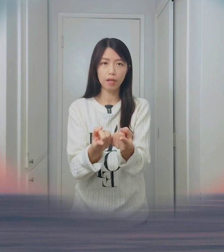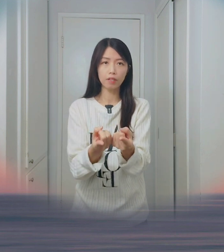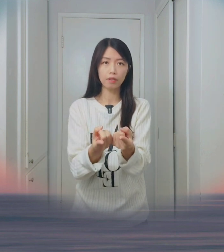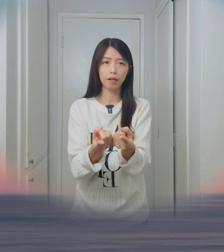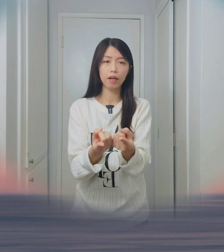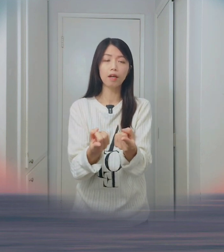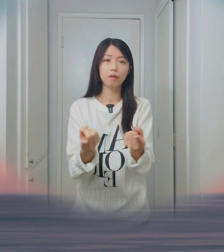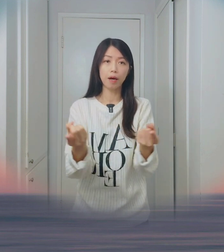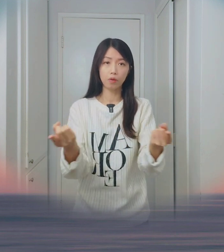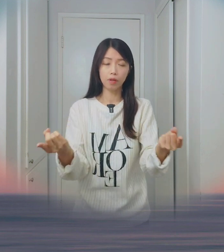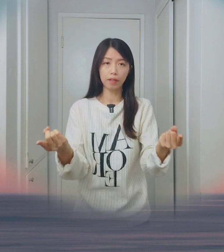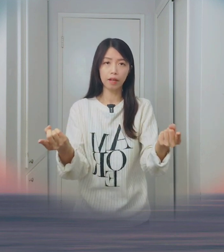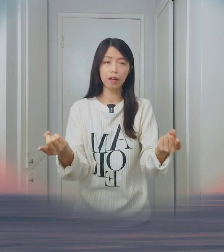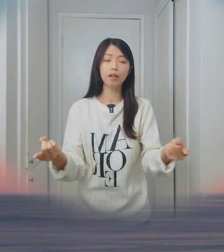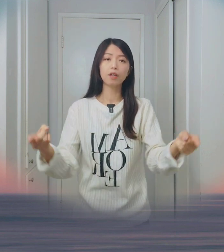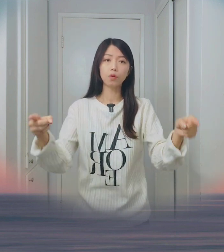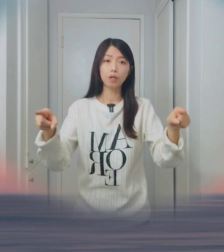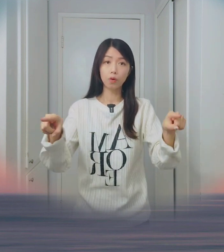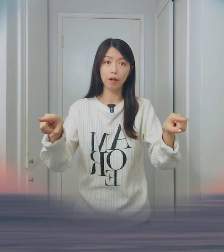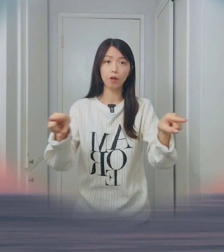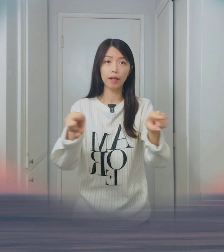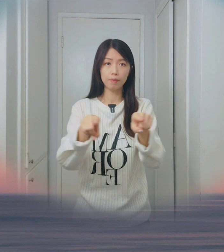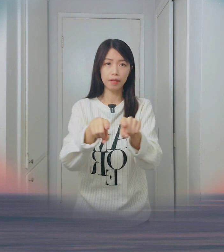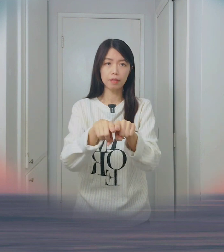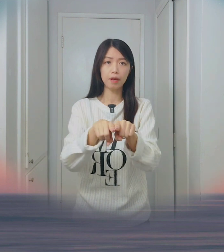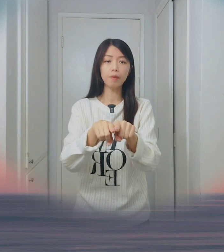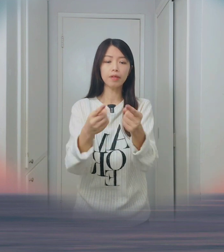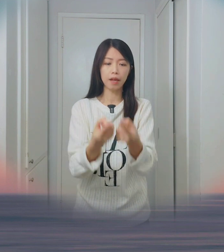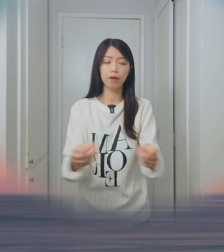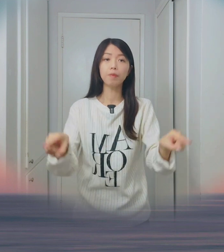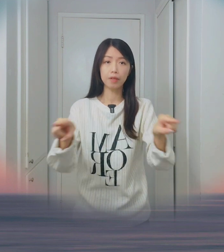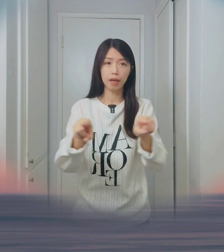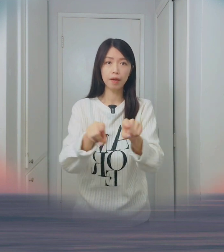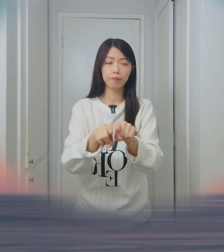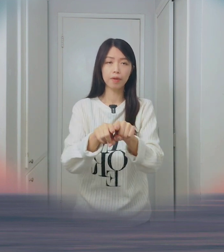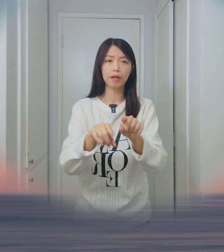이렇게 시작하셨다가 밖으로 나갔다가 손을 돌려서 다시 만나시면 함께예요.